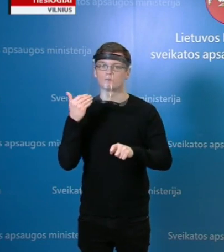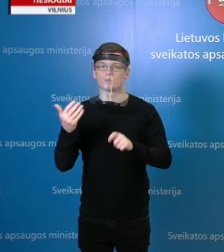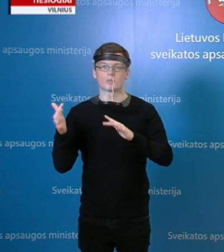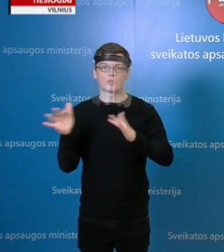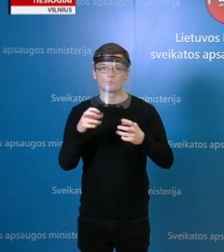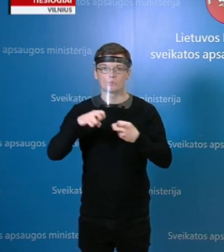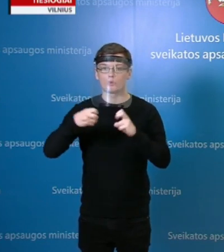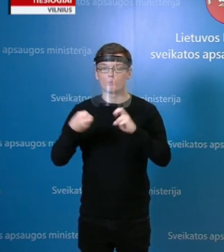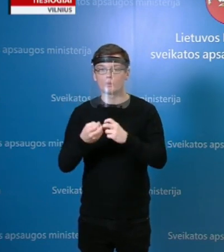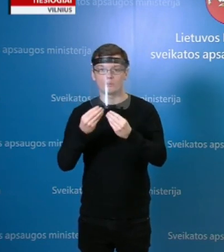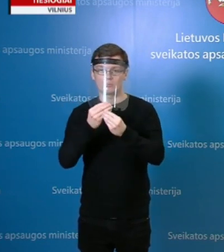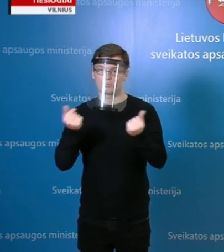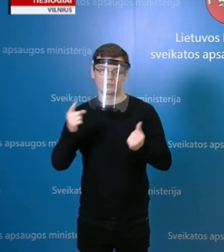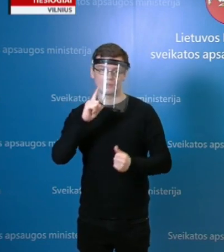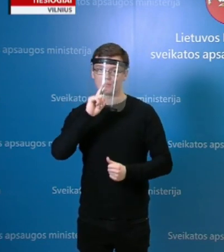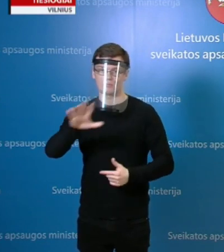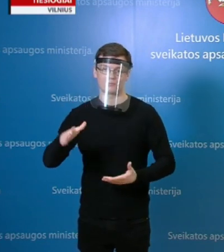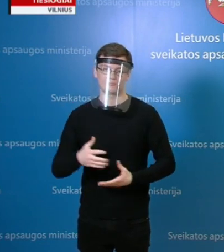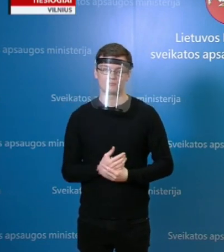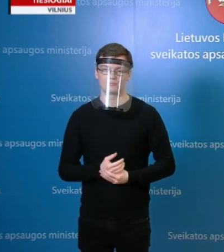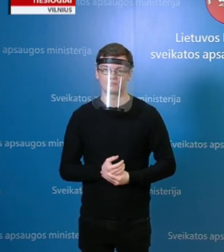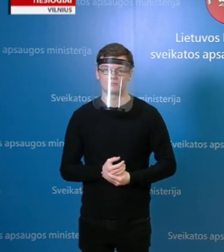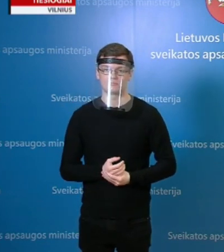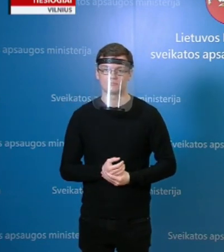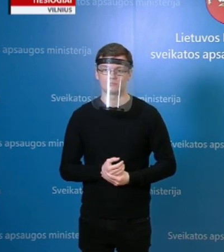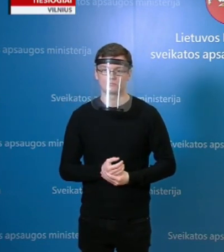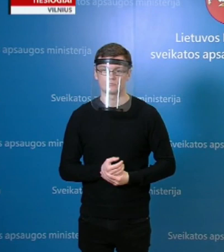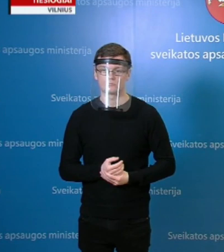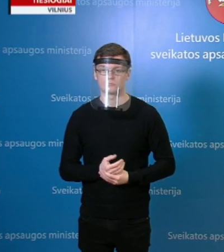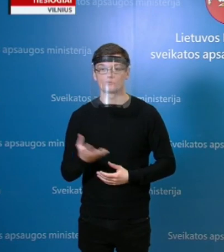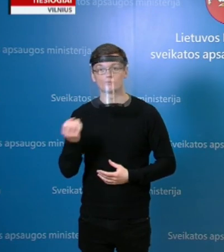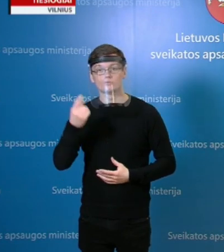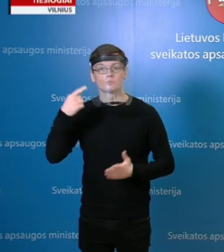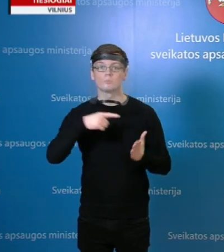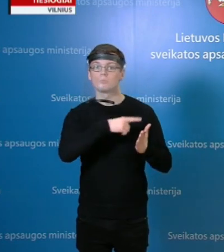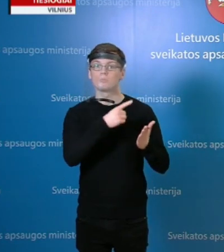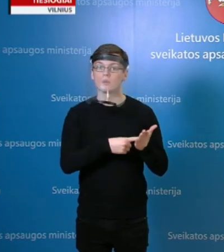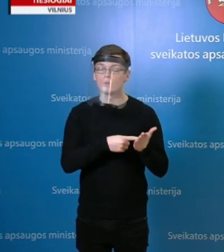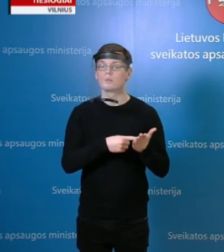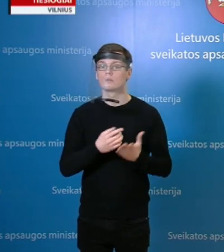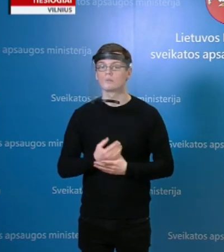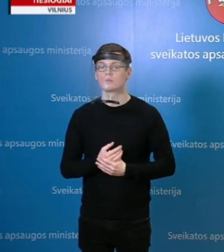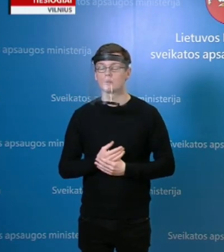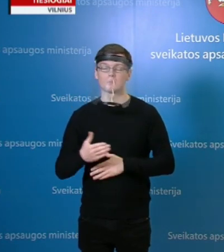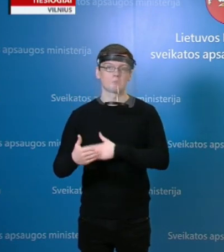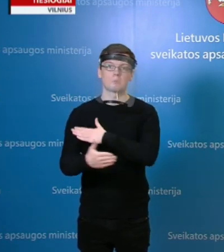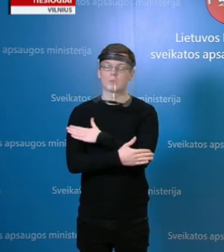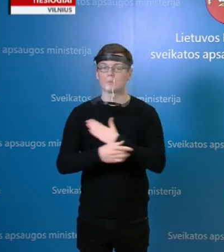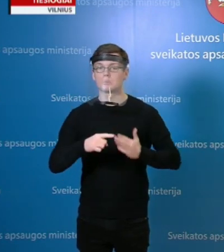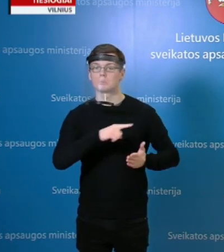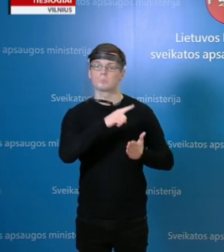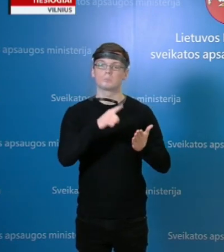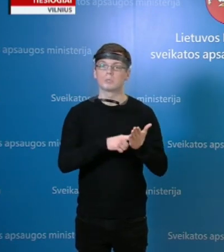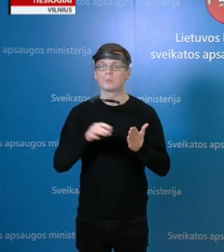problemų neišspręstų. Roberta, dar norite pastikslinti ką nors? Dar visiškai paskutinis klausimas, ponė ministrė,